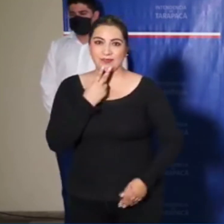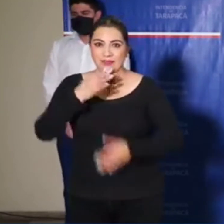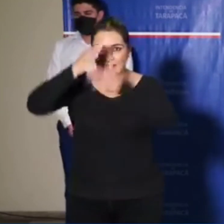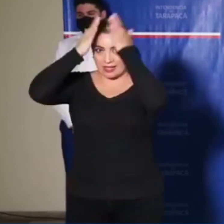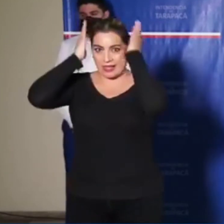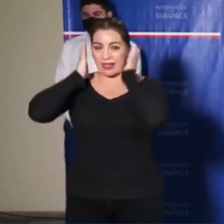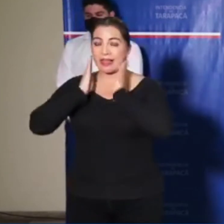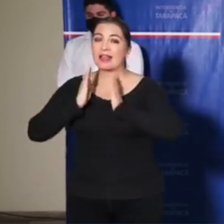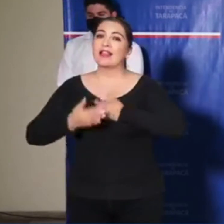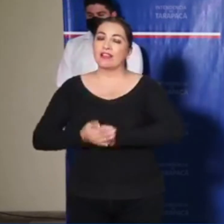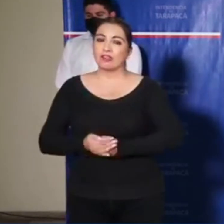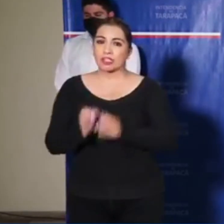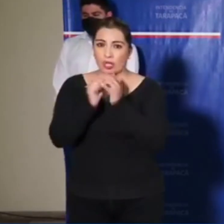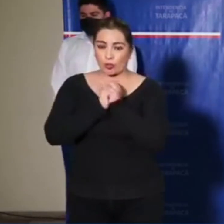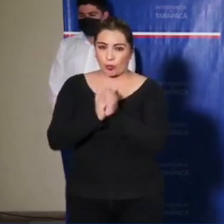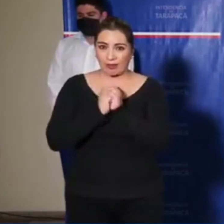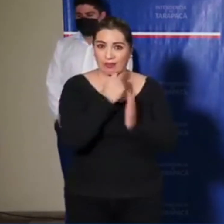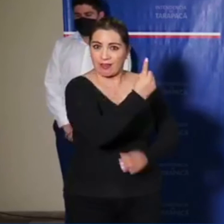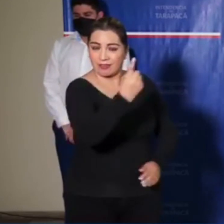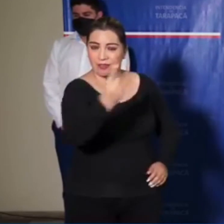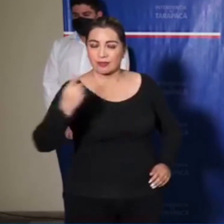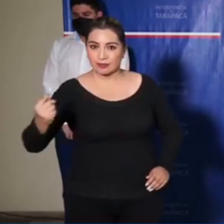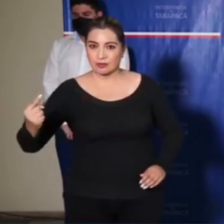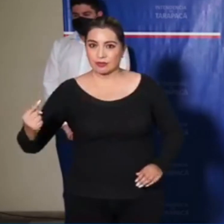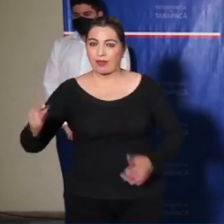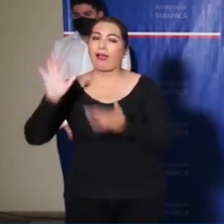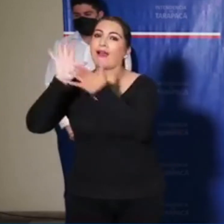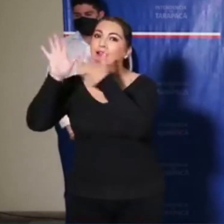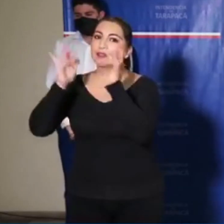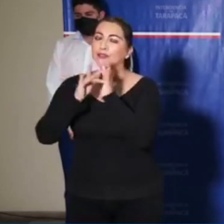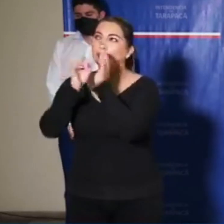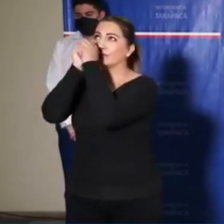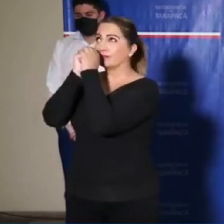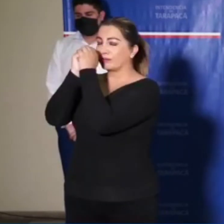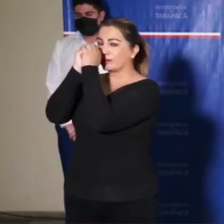Virgen ruegue por nosotros a su Hijo Jesús.